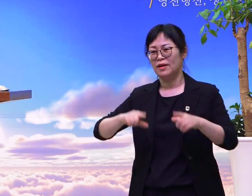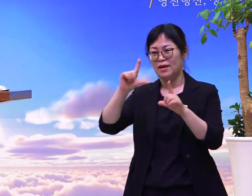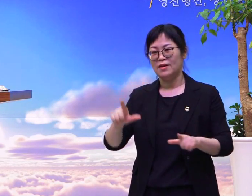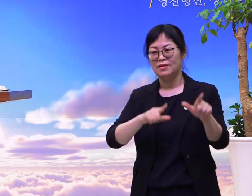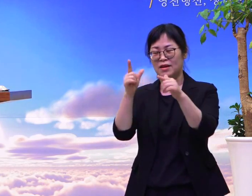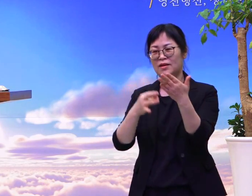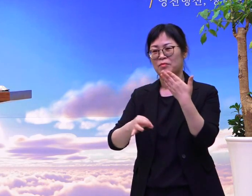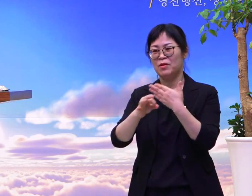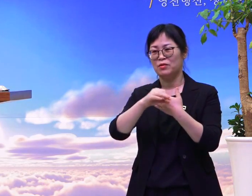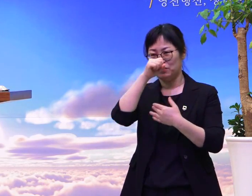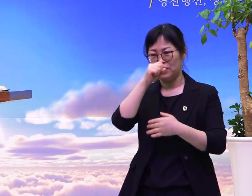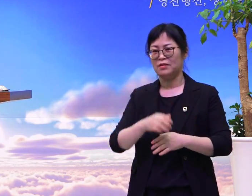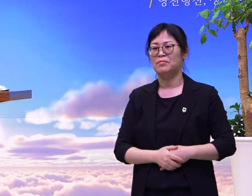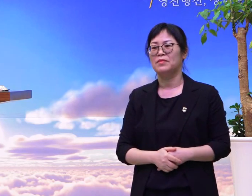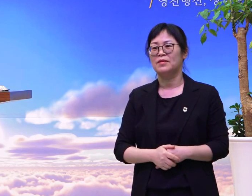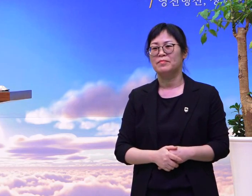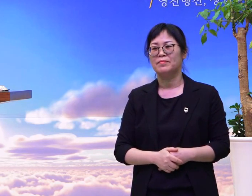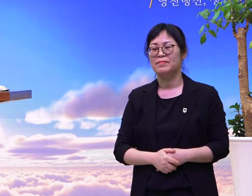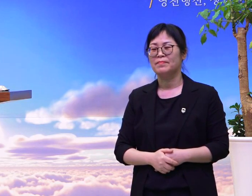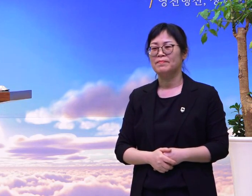수 있게 되기를 원합니다.